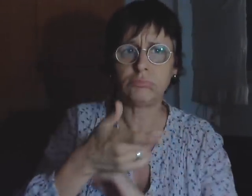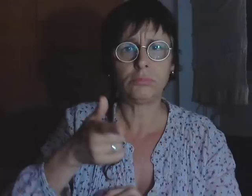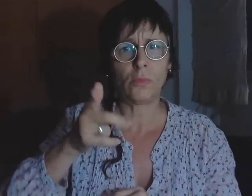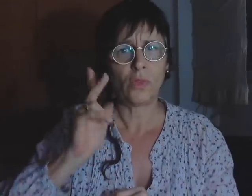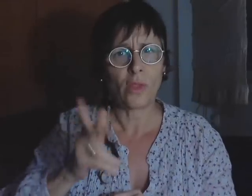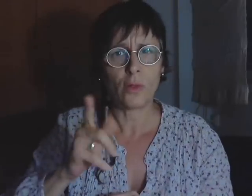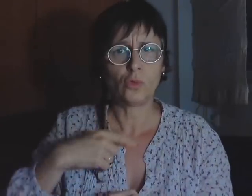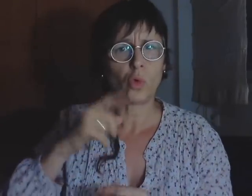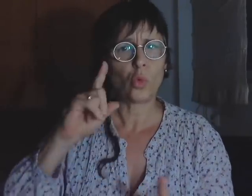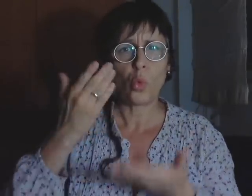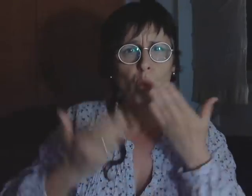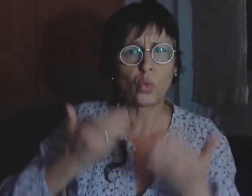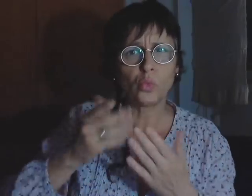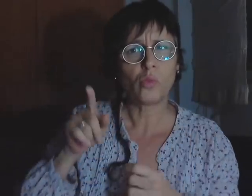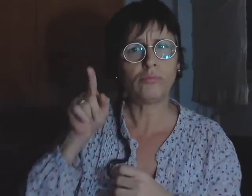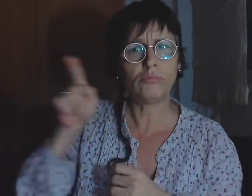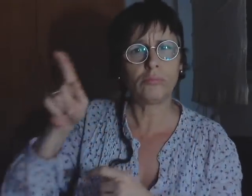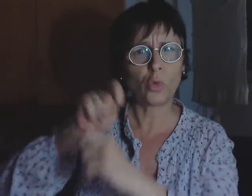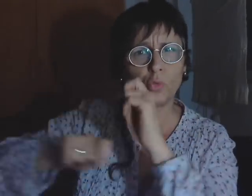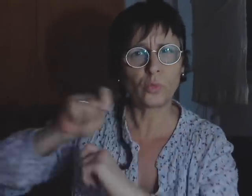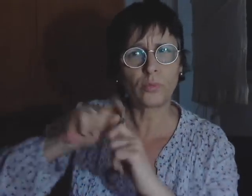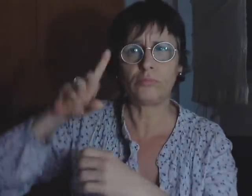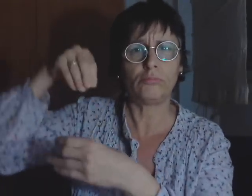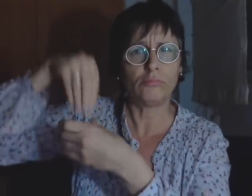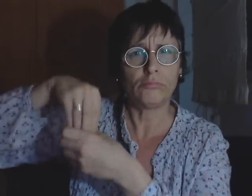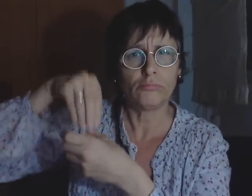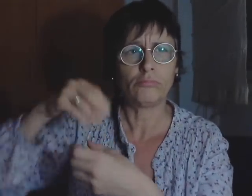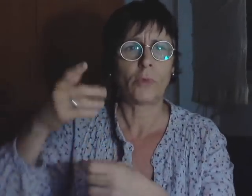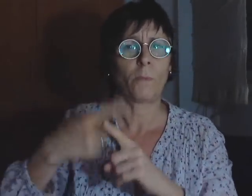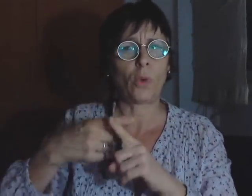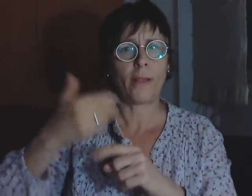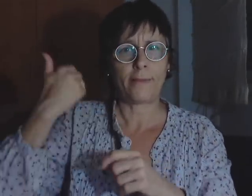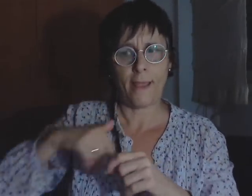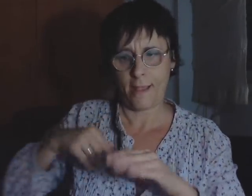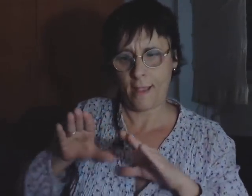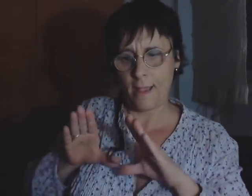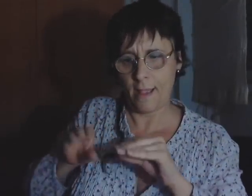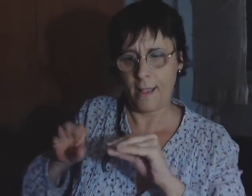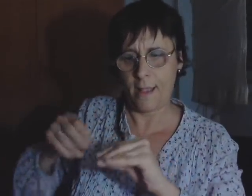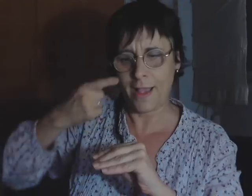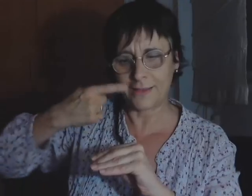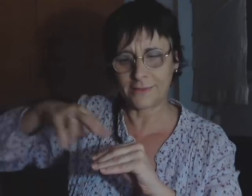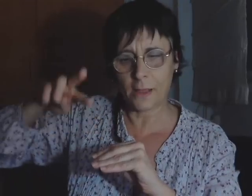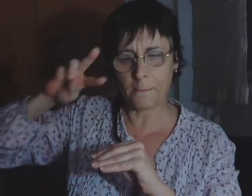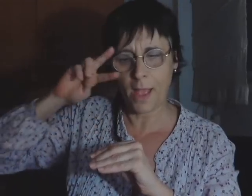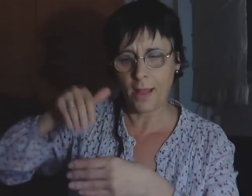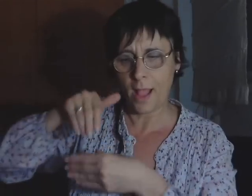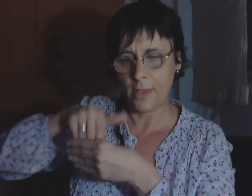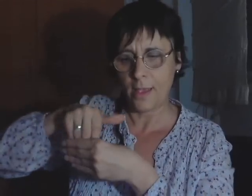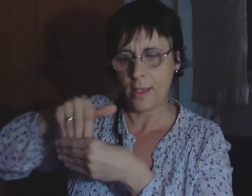será igual la España dentro de 4 o 6 años con una política que con otra. Creo que eso es lo mejor que ha tenido el debate.